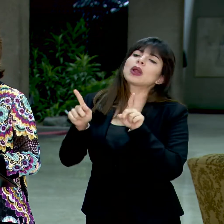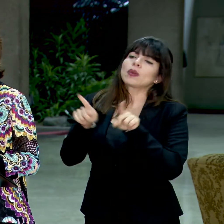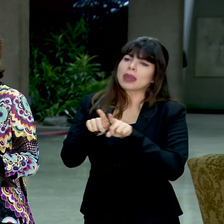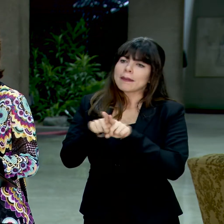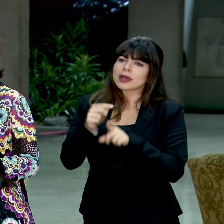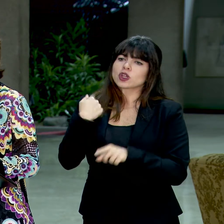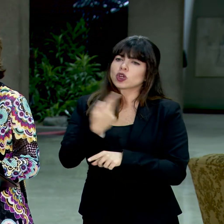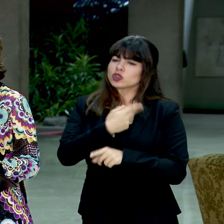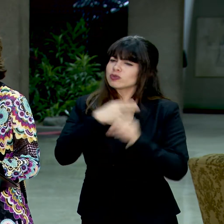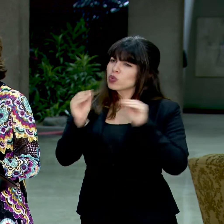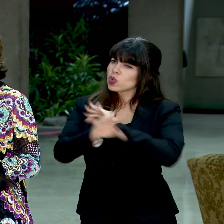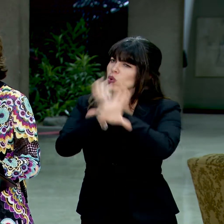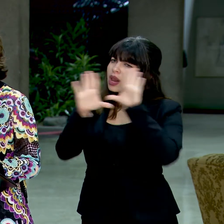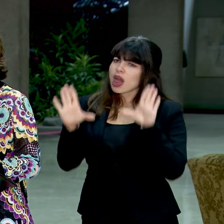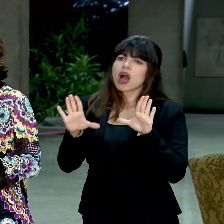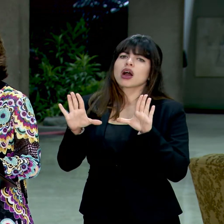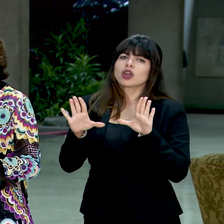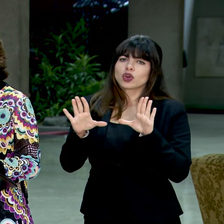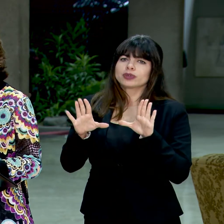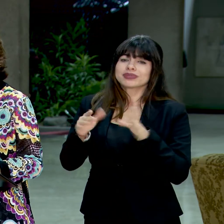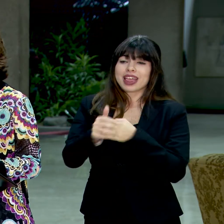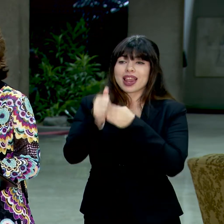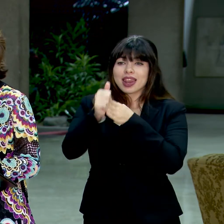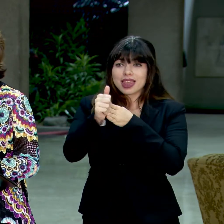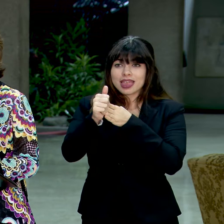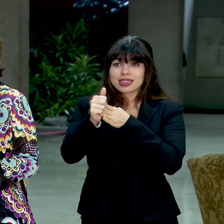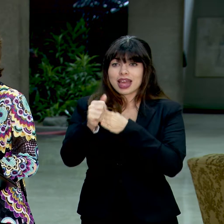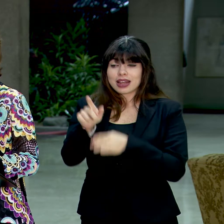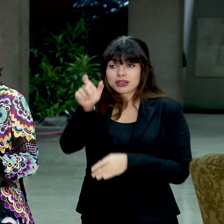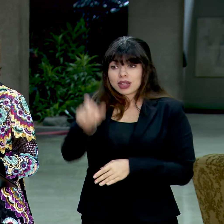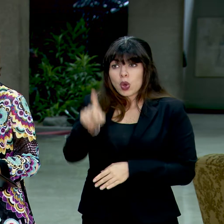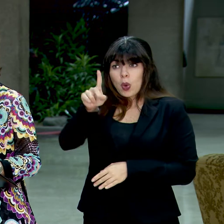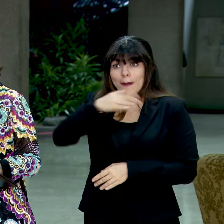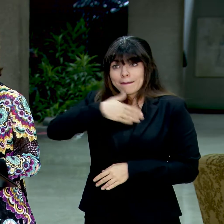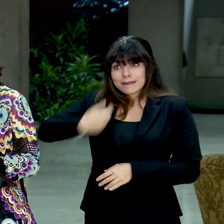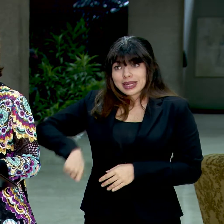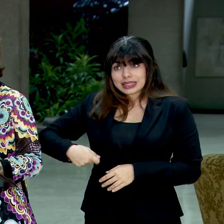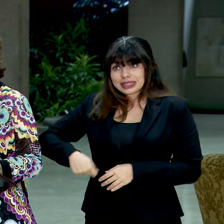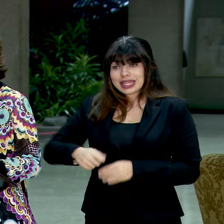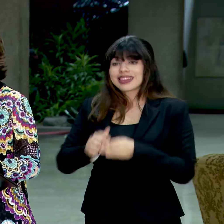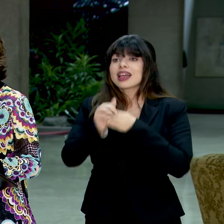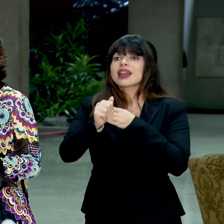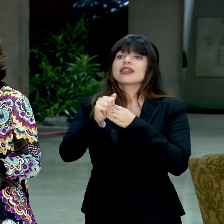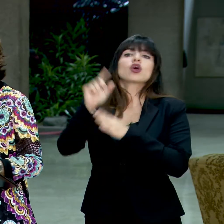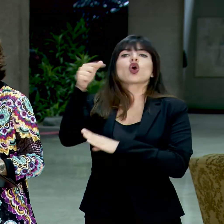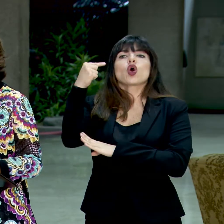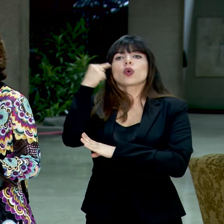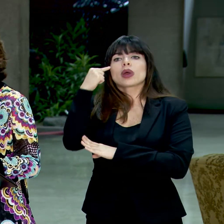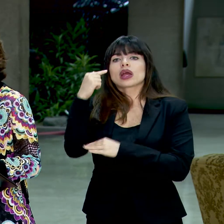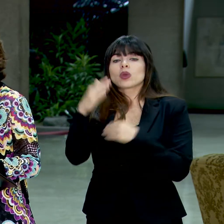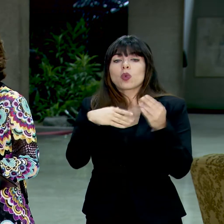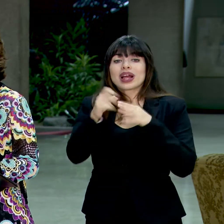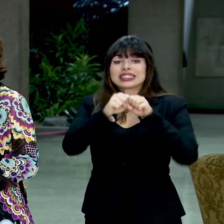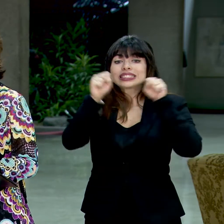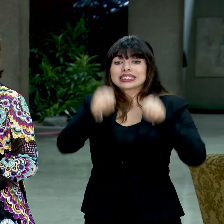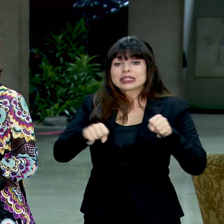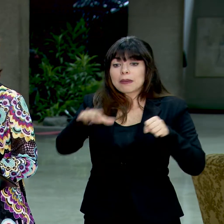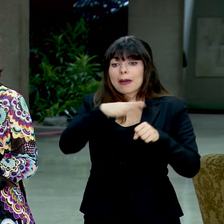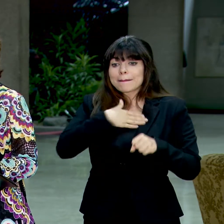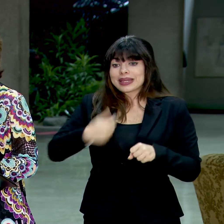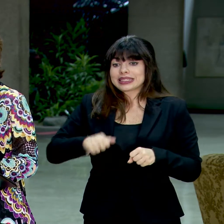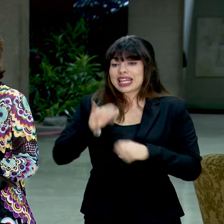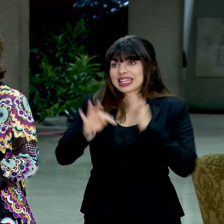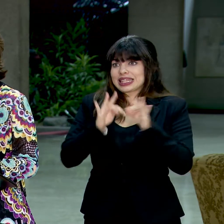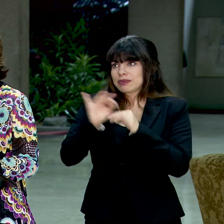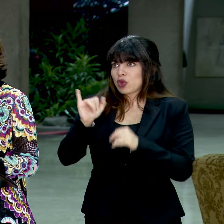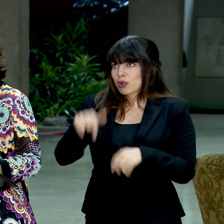también hemos sido muy claros de que el liderazgo de un presidente y el liderazgo de un gobierno en un sistema presidencialista como el